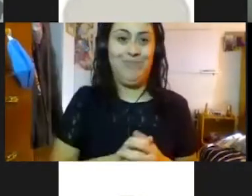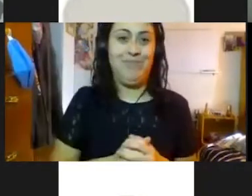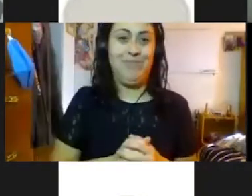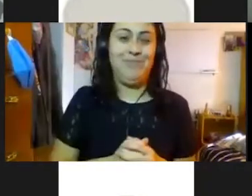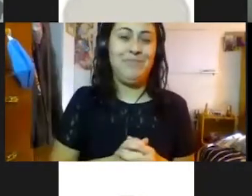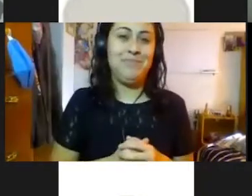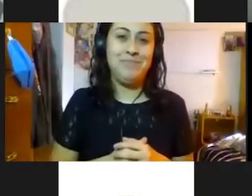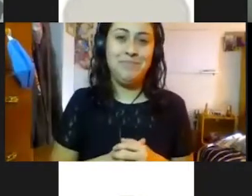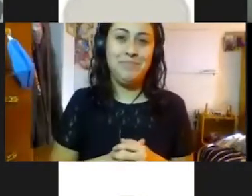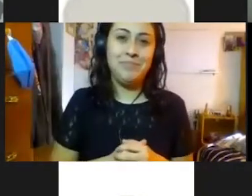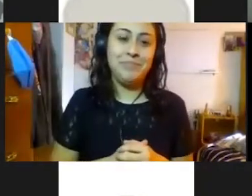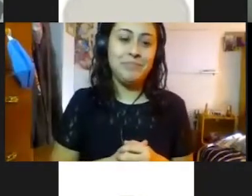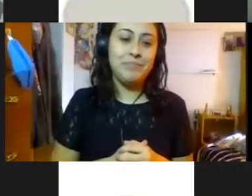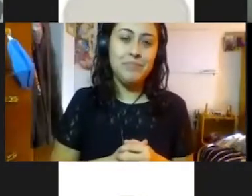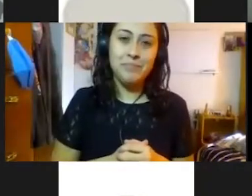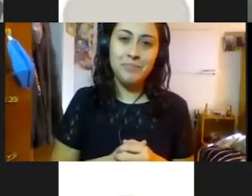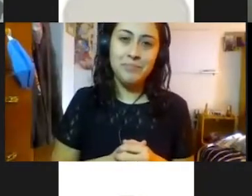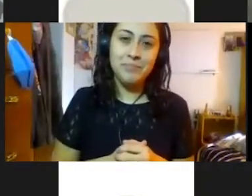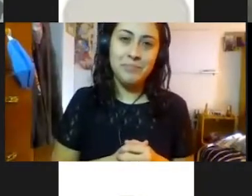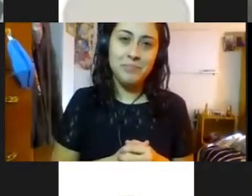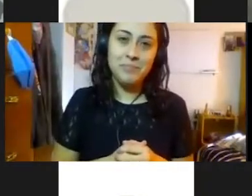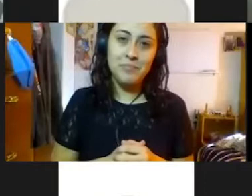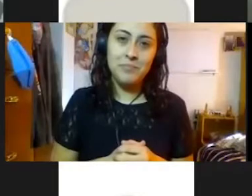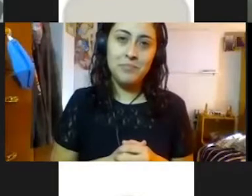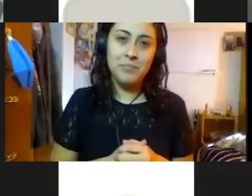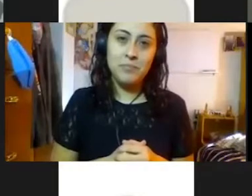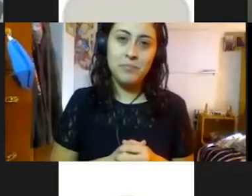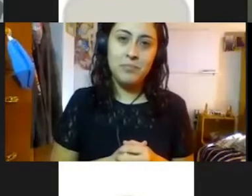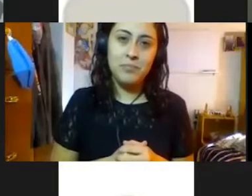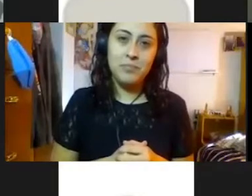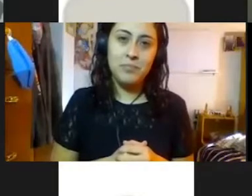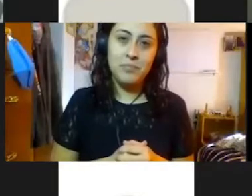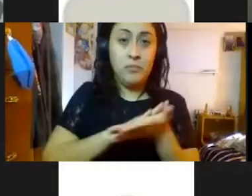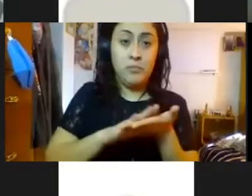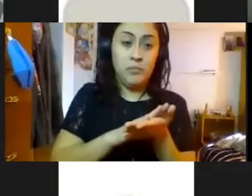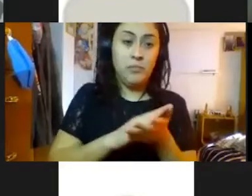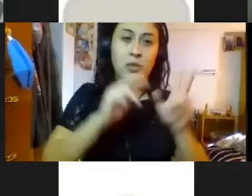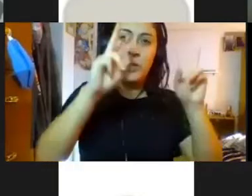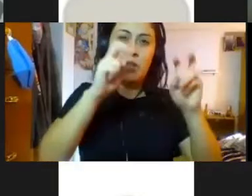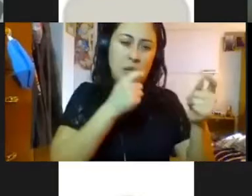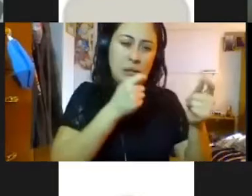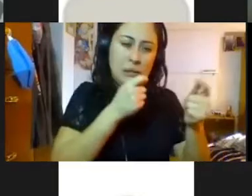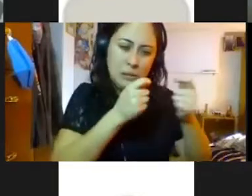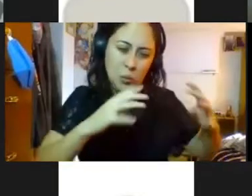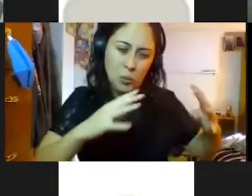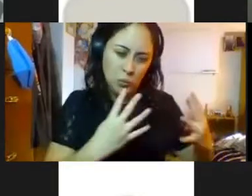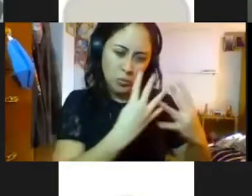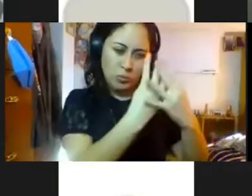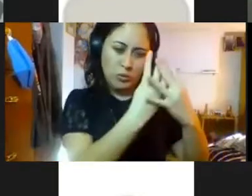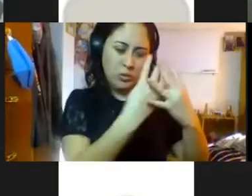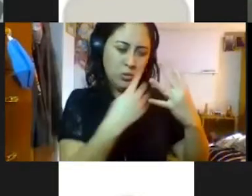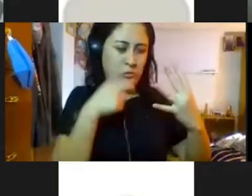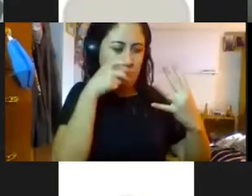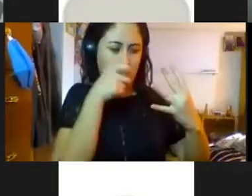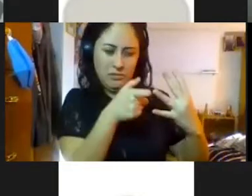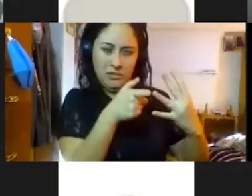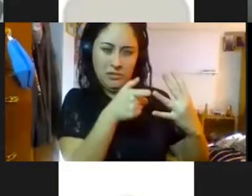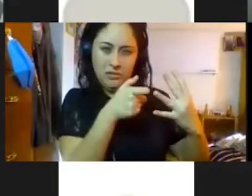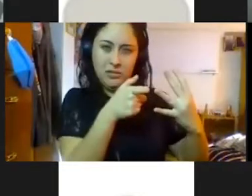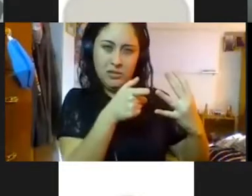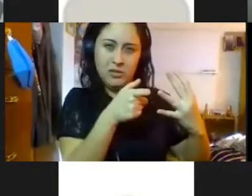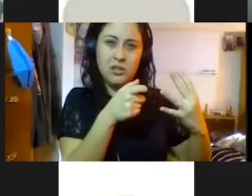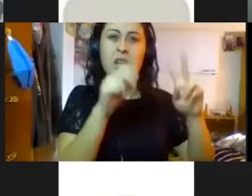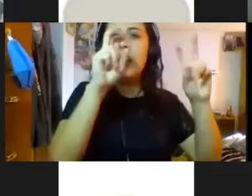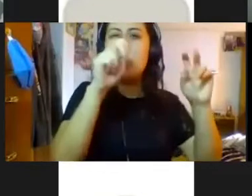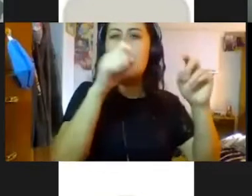Aquí se miran los aspectos de la gestión curricular en el establecimiento desde varios puntos de